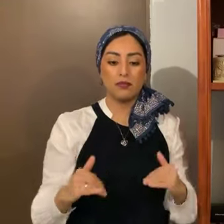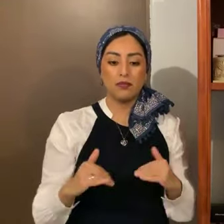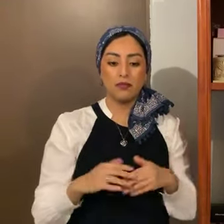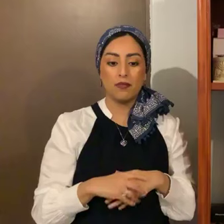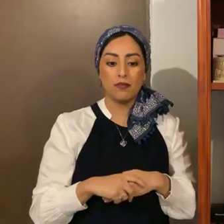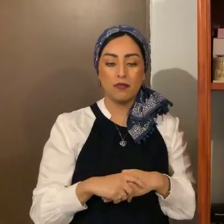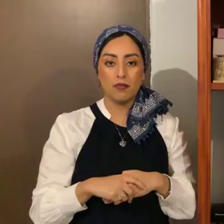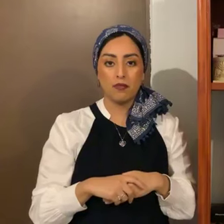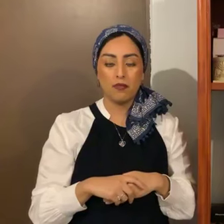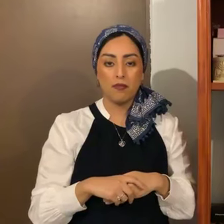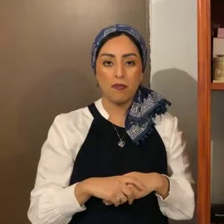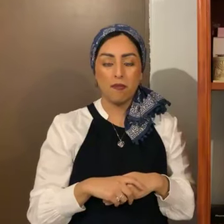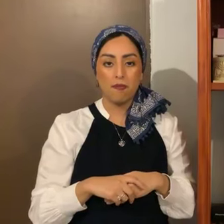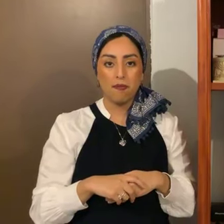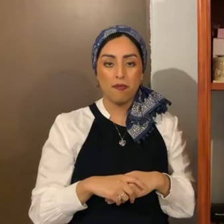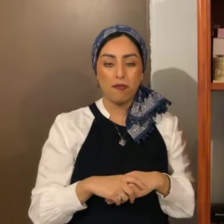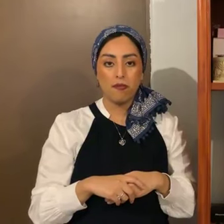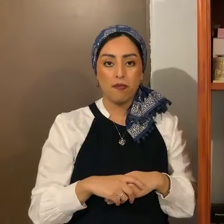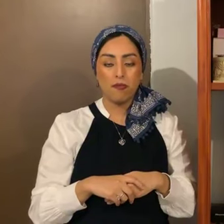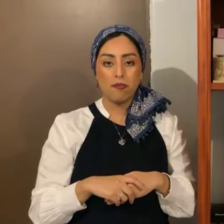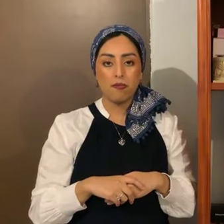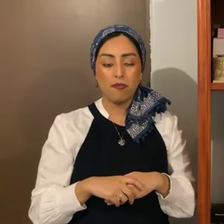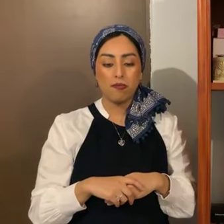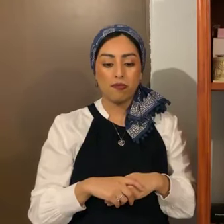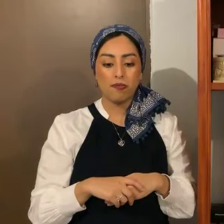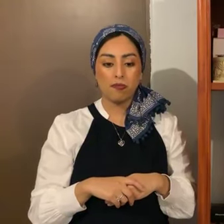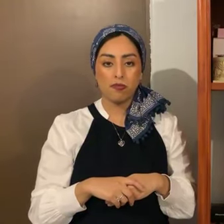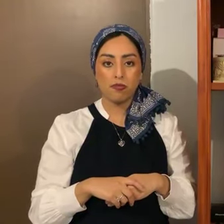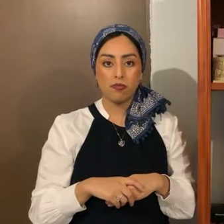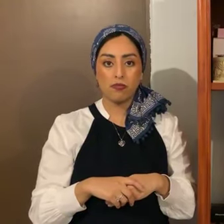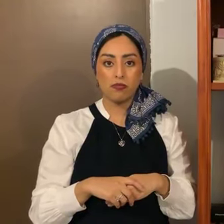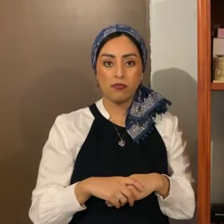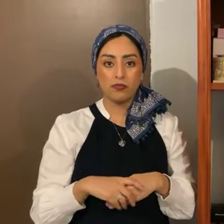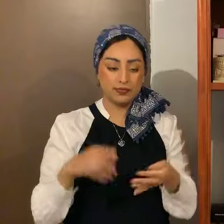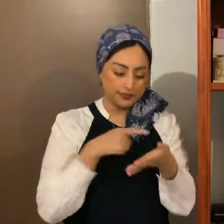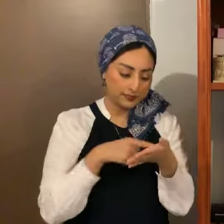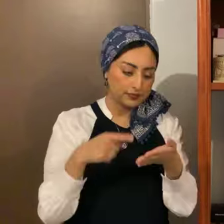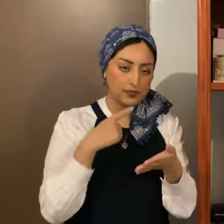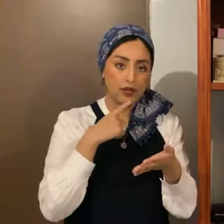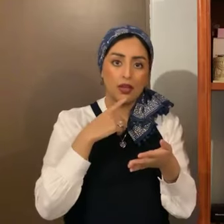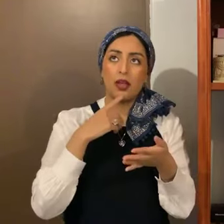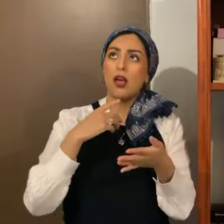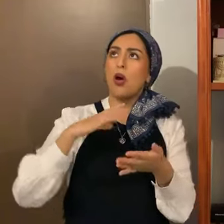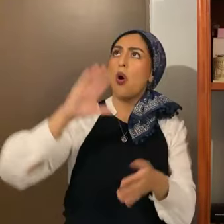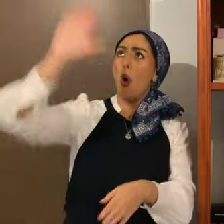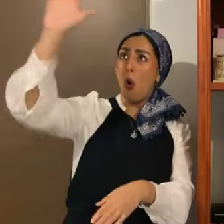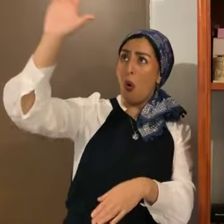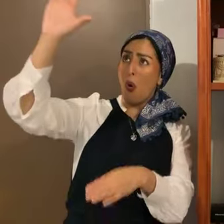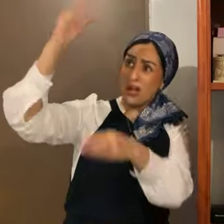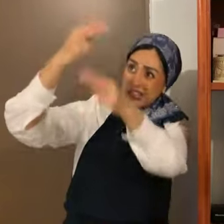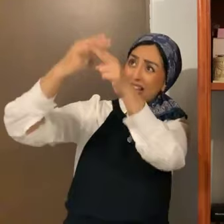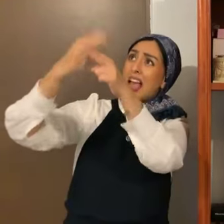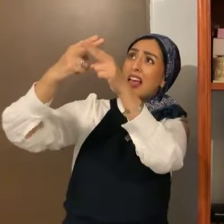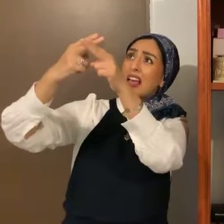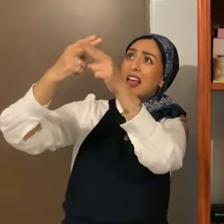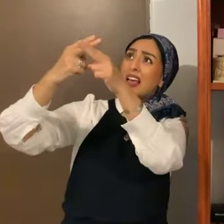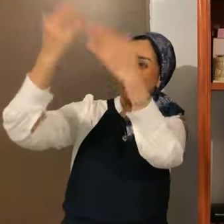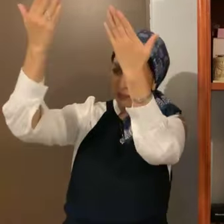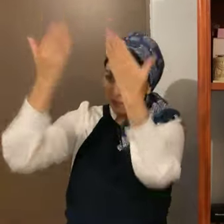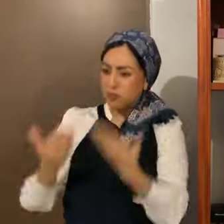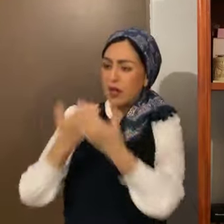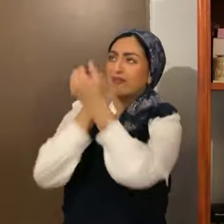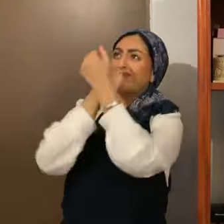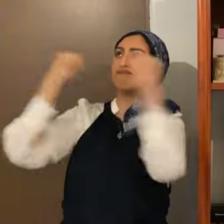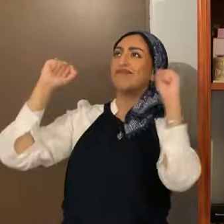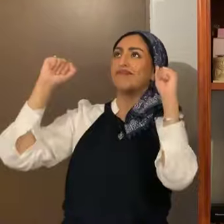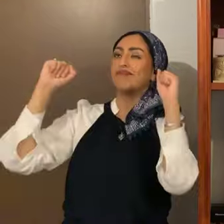Y entre signos de admiración: sálvame por tu nombre. así fuerte,